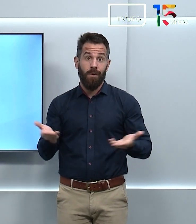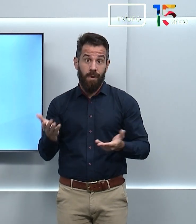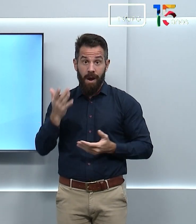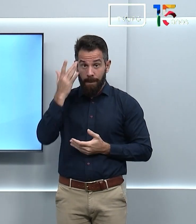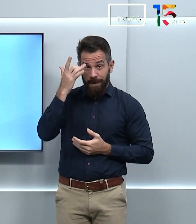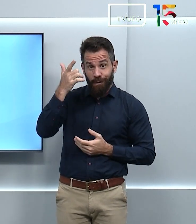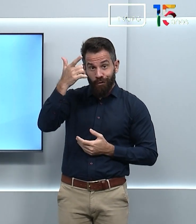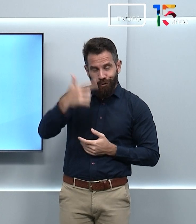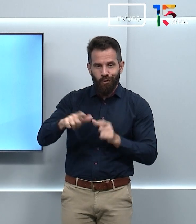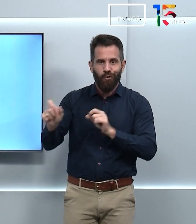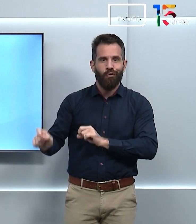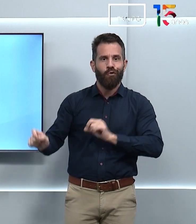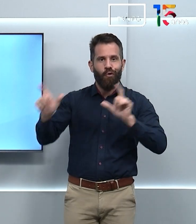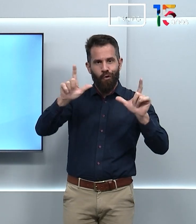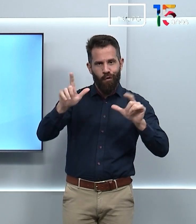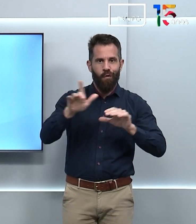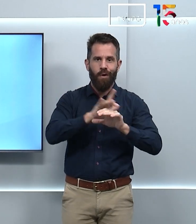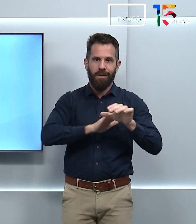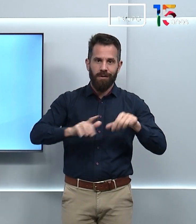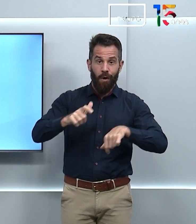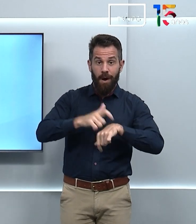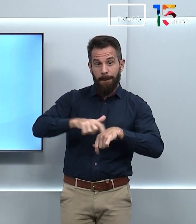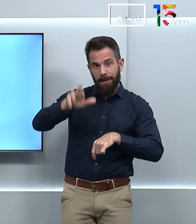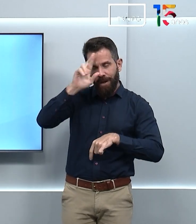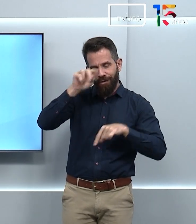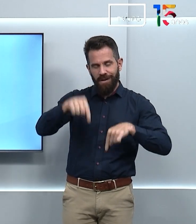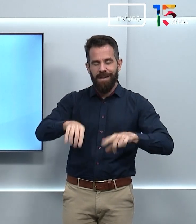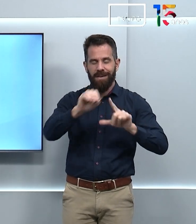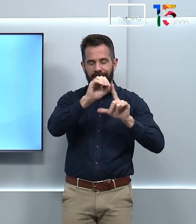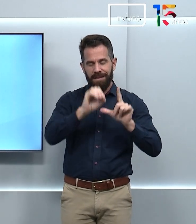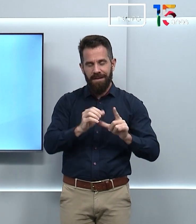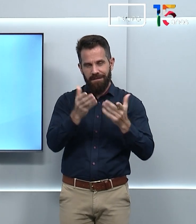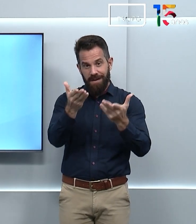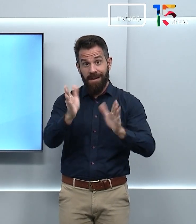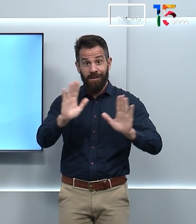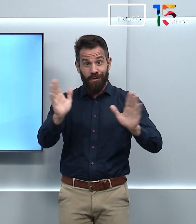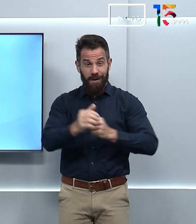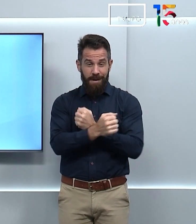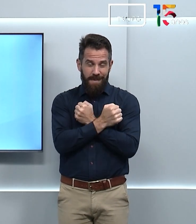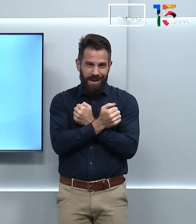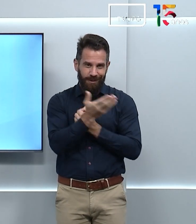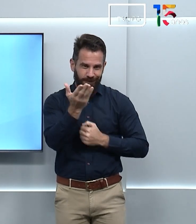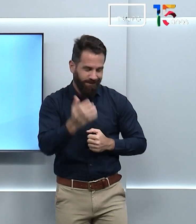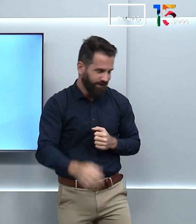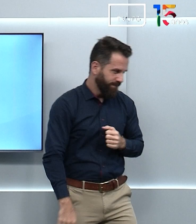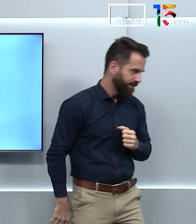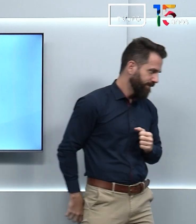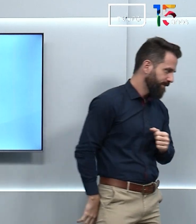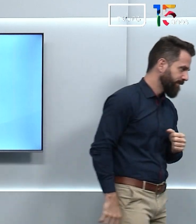tem mais conexões ao meio-dia aqui na TV UFG. Forte abraço, até lá. Tchau, tchau.